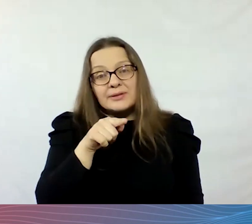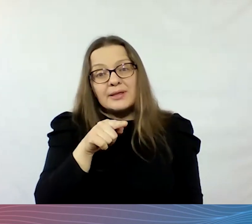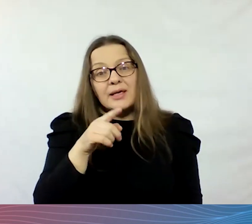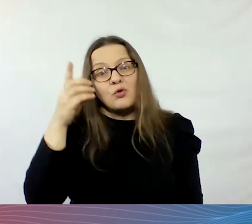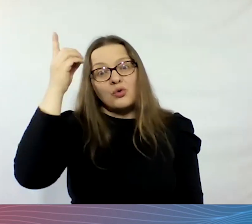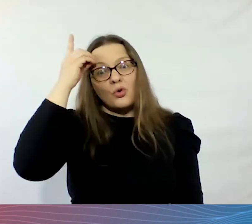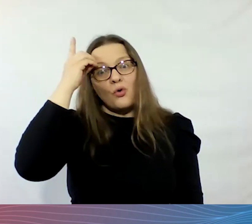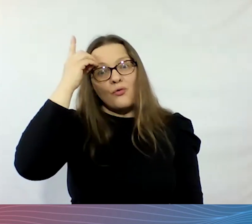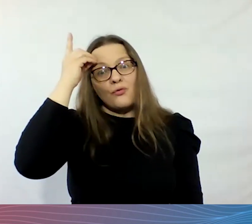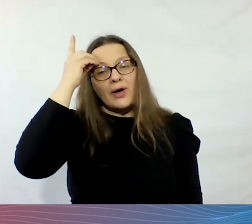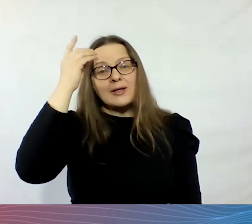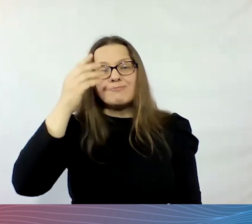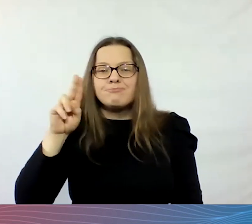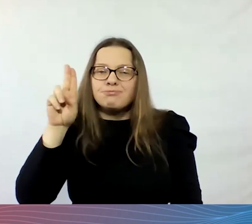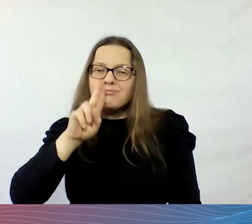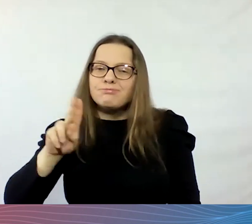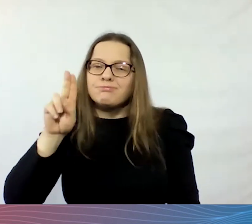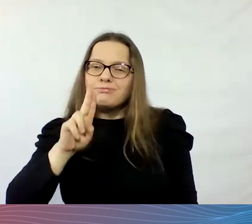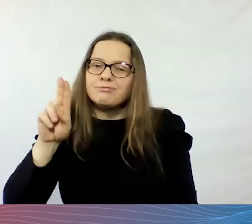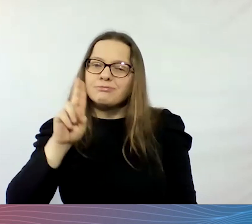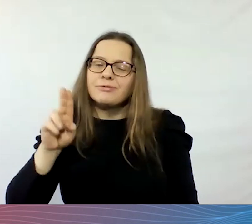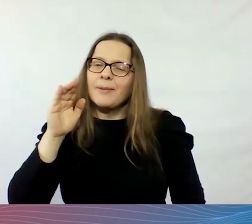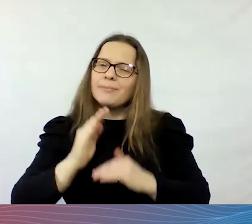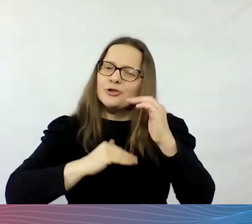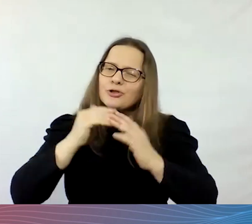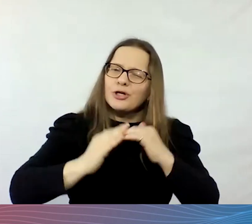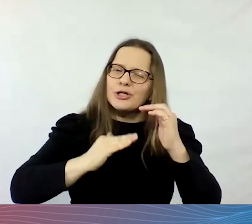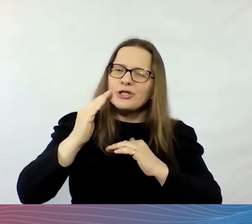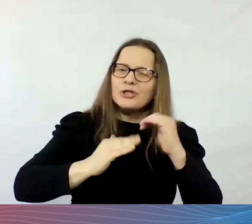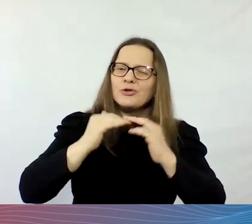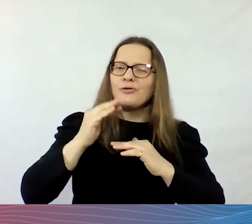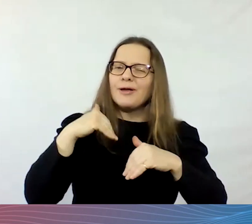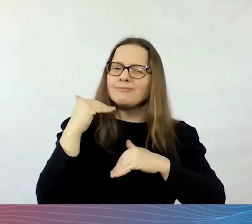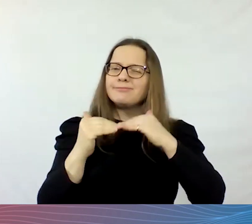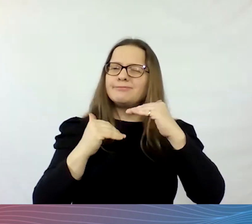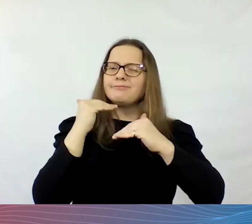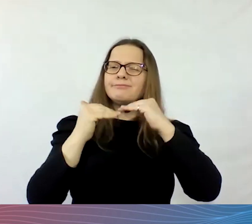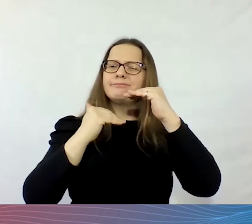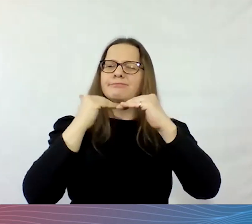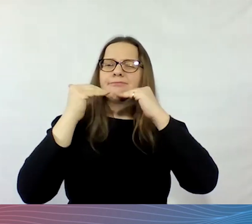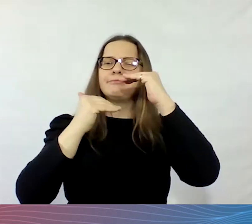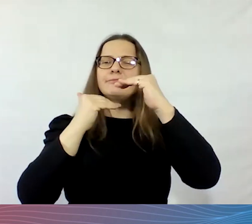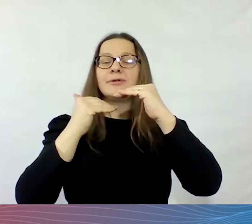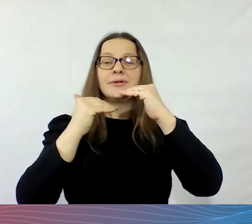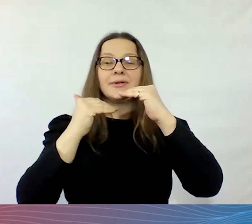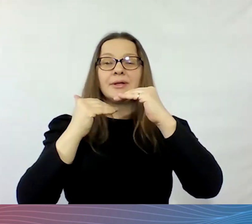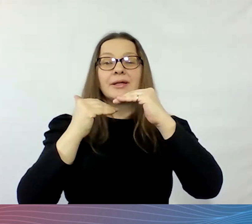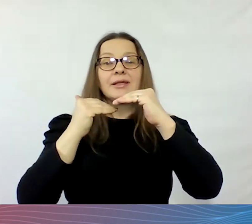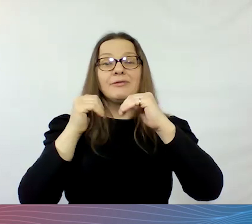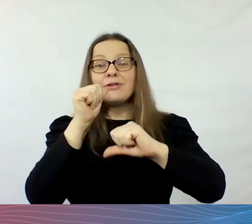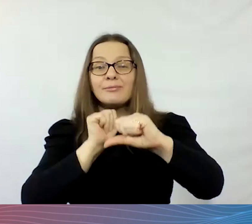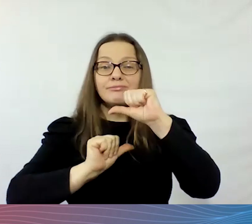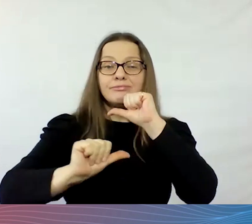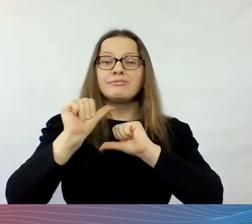pianista. Ele não só é um tocador de piano, ele é um pianista. Ele consegue compor uma música, tocar